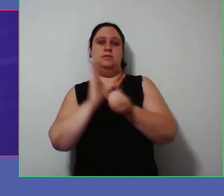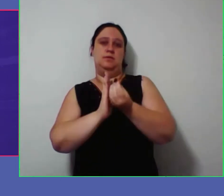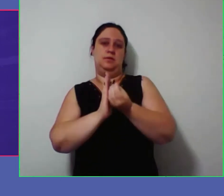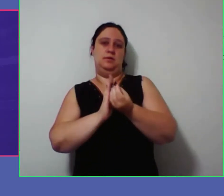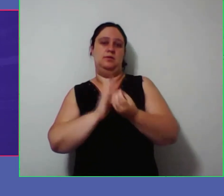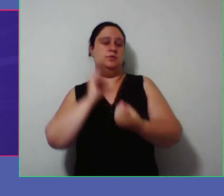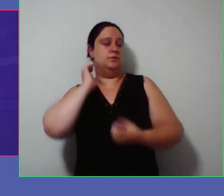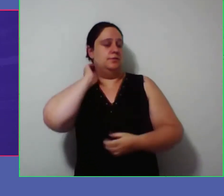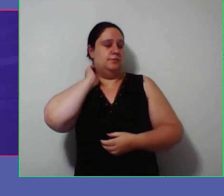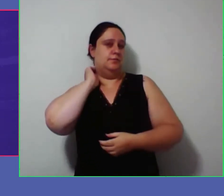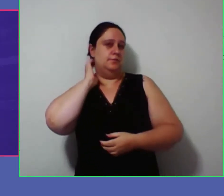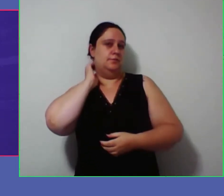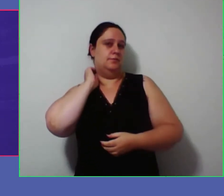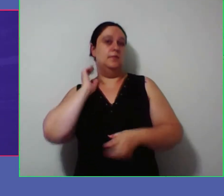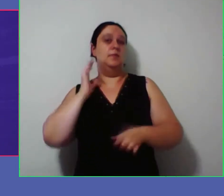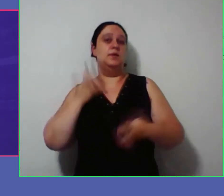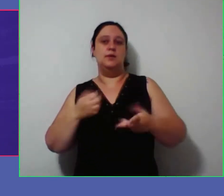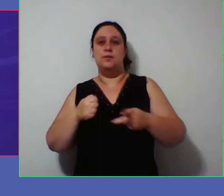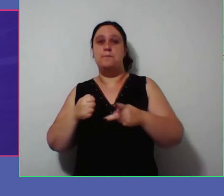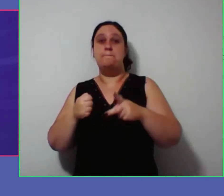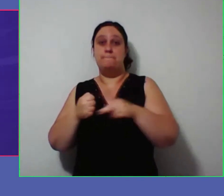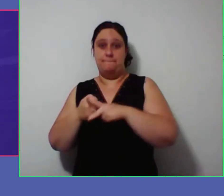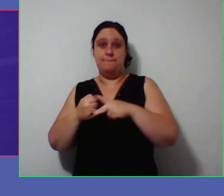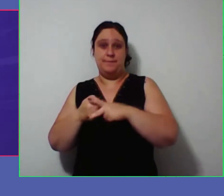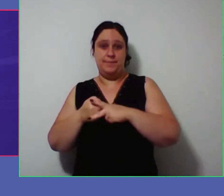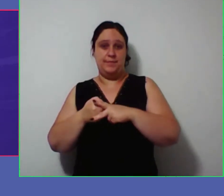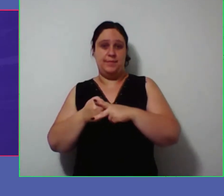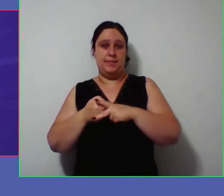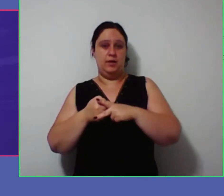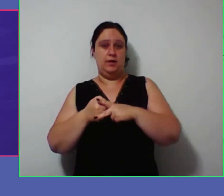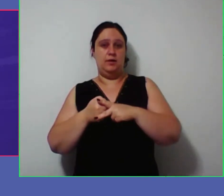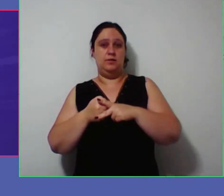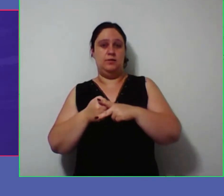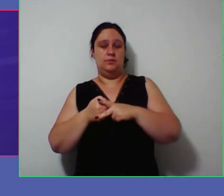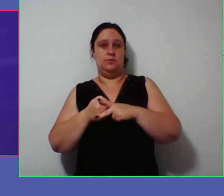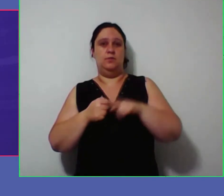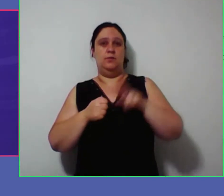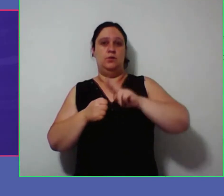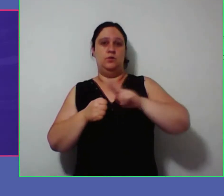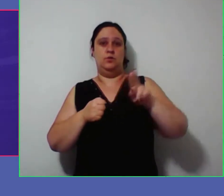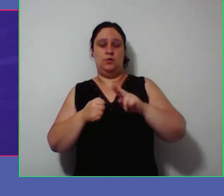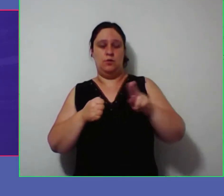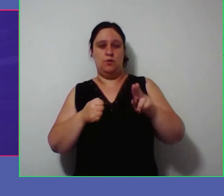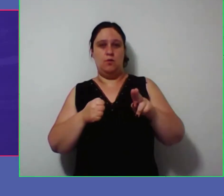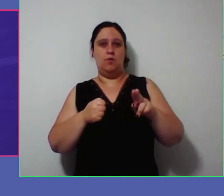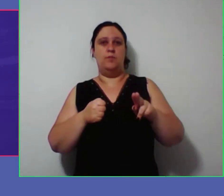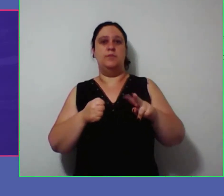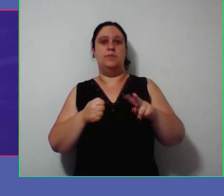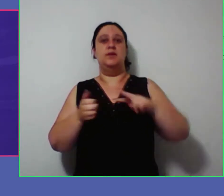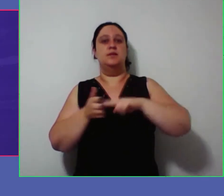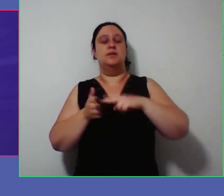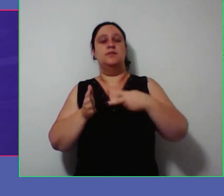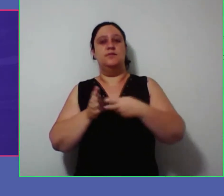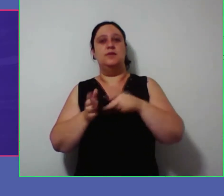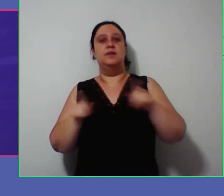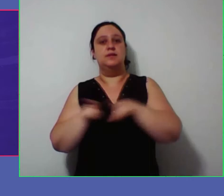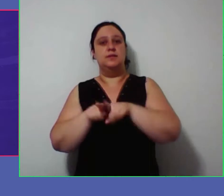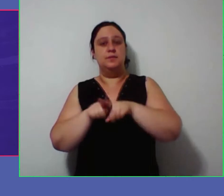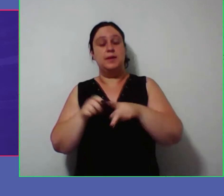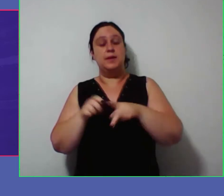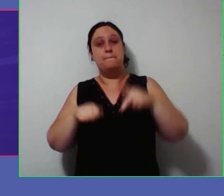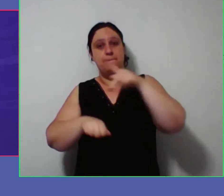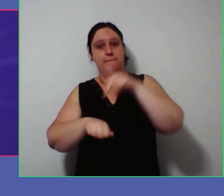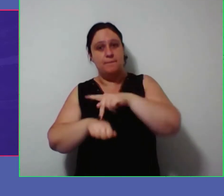Pedro, tu és Pedro, esse nome em grego é Petros, é uma pedra